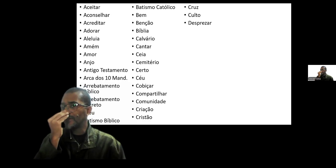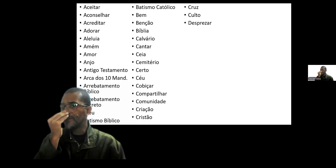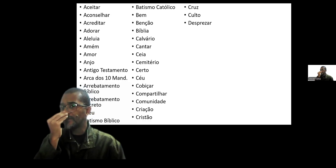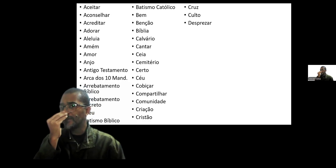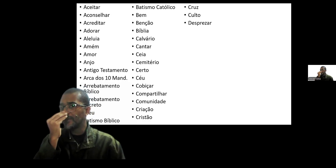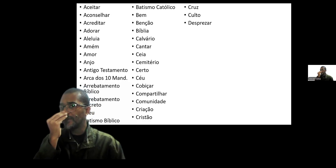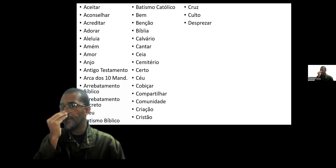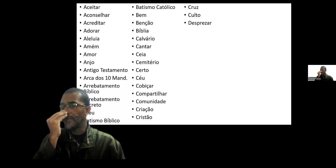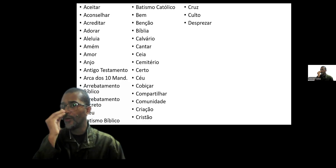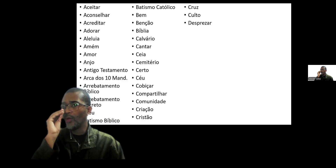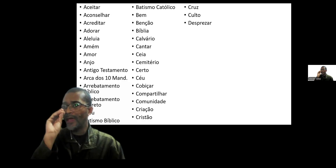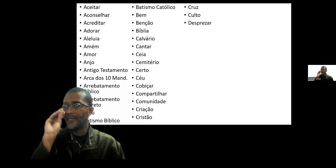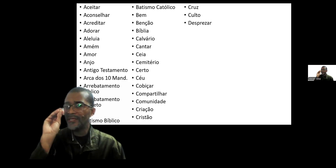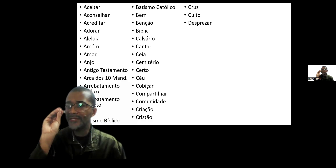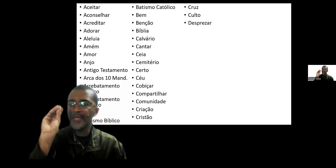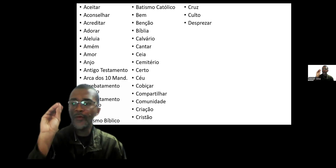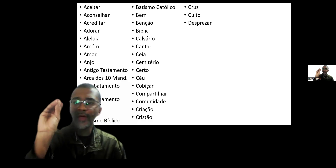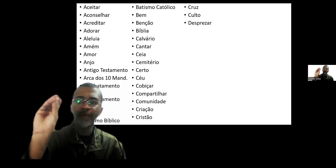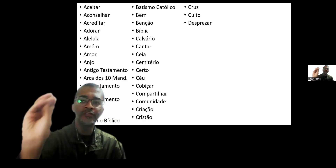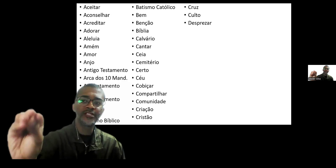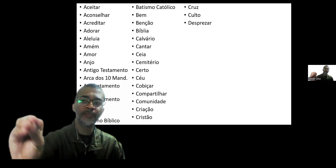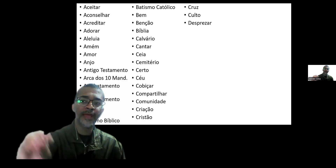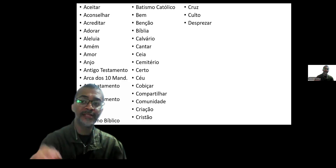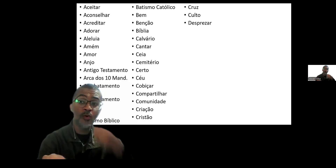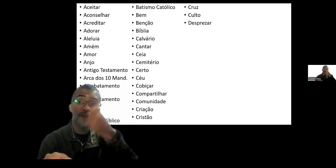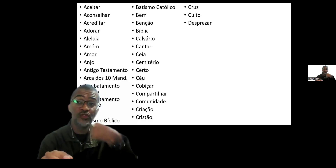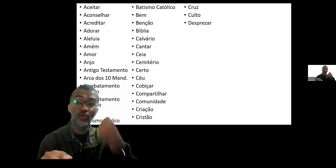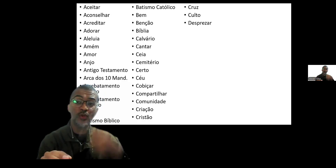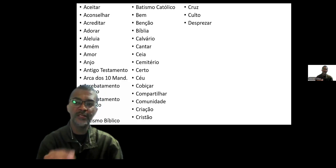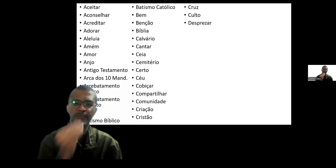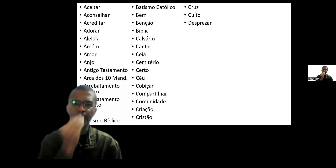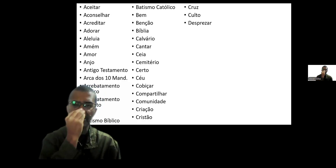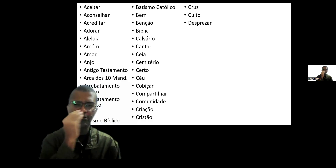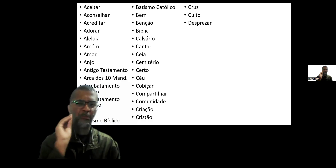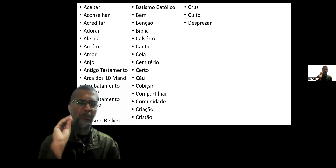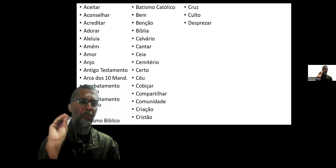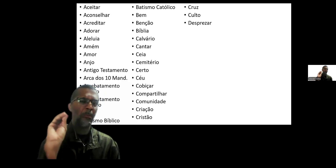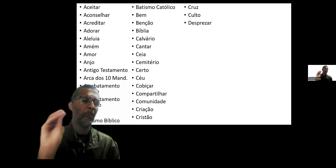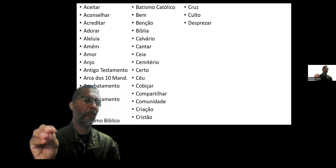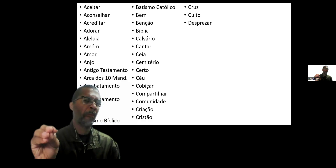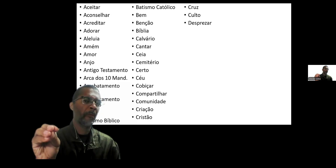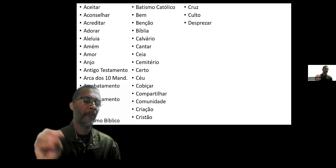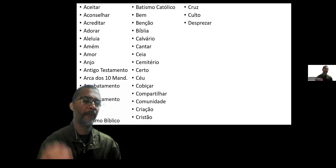pôr no nariz e colocar em direção a quem você despreza com a fisionomia de desprezo.